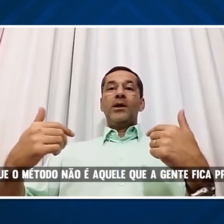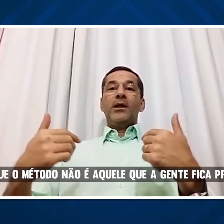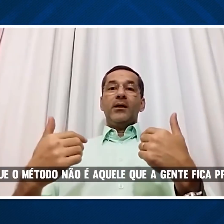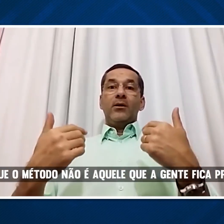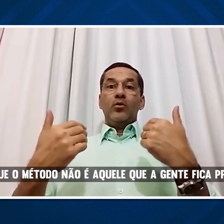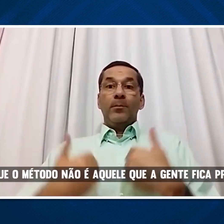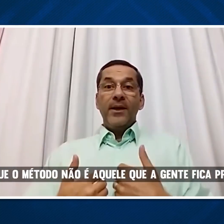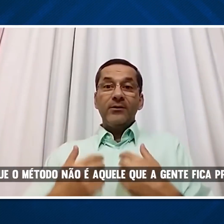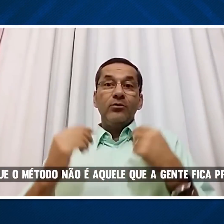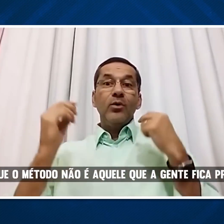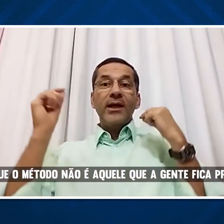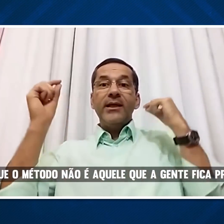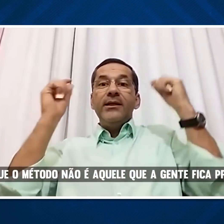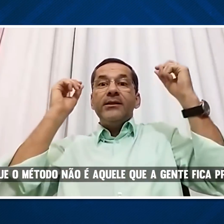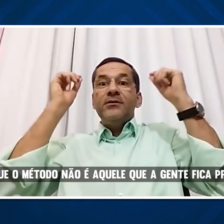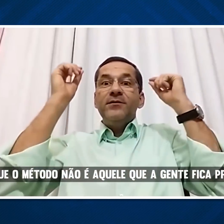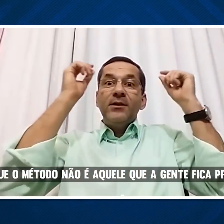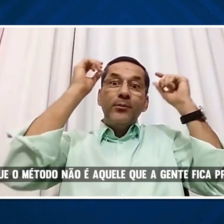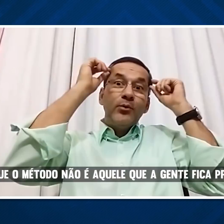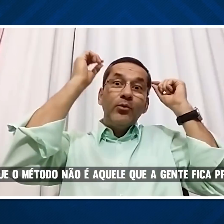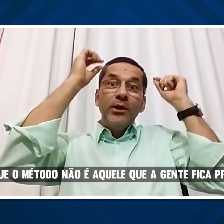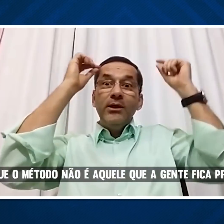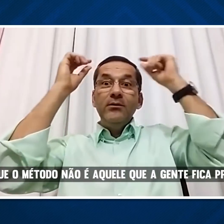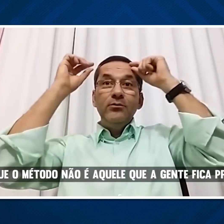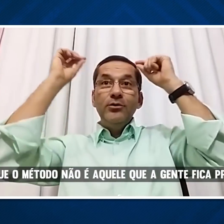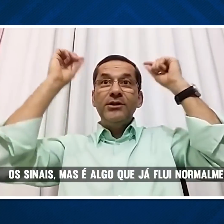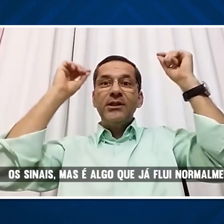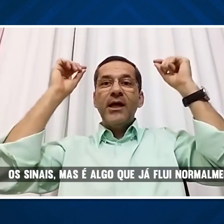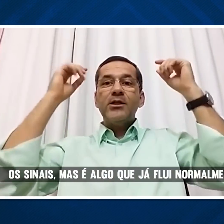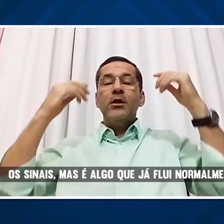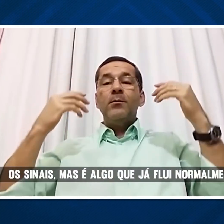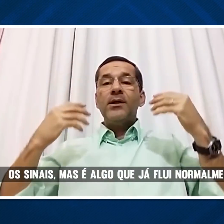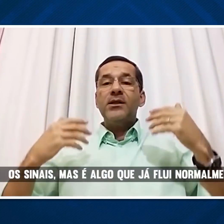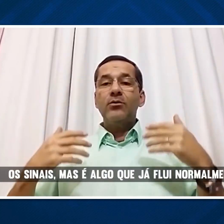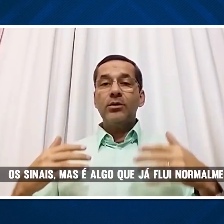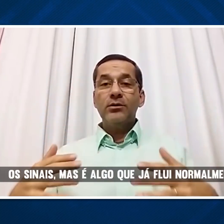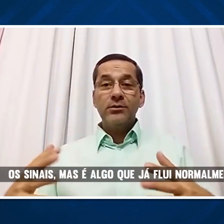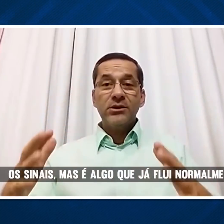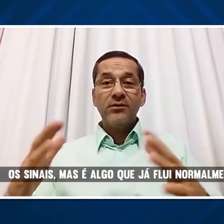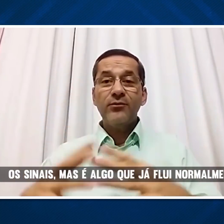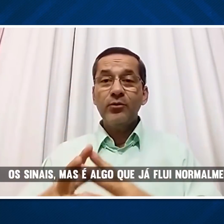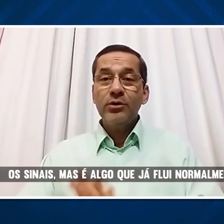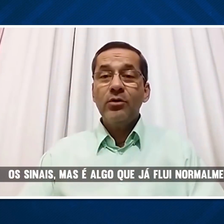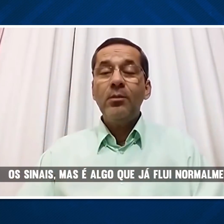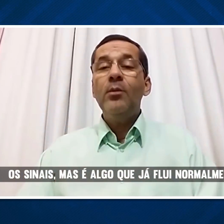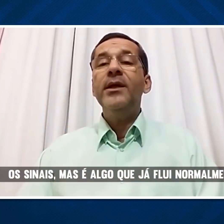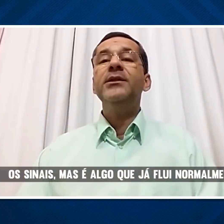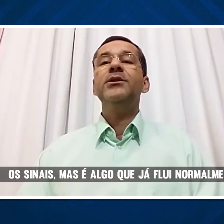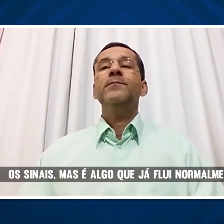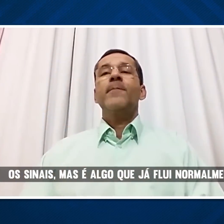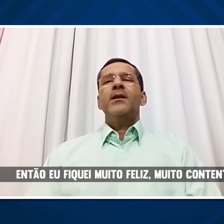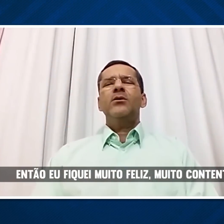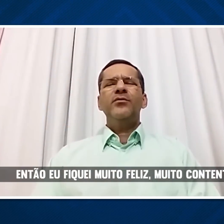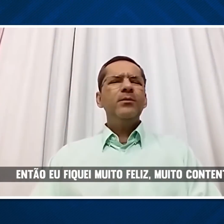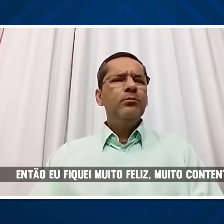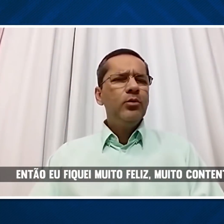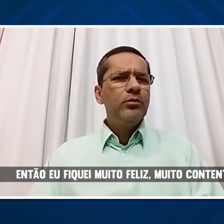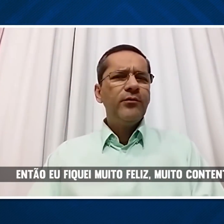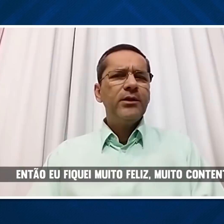Porque o método não é aquele que a gente fica procurando os sinais, mas é algo que já flui normalmente. Então eu fiquei muito